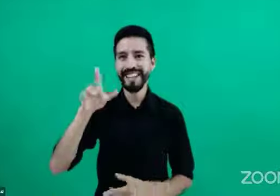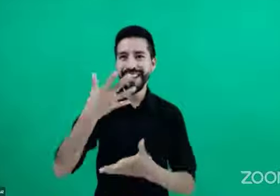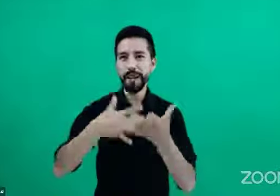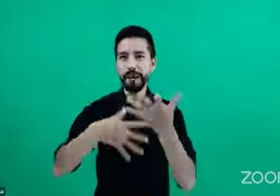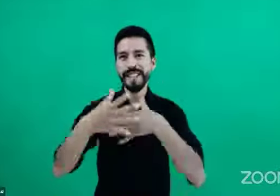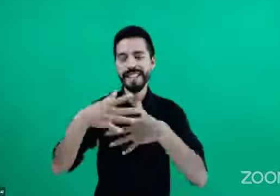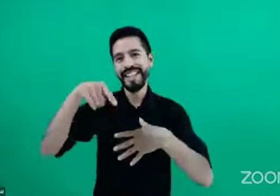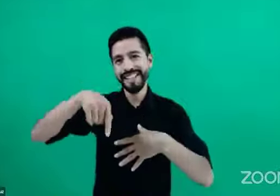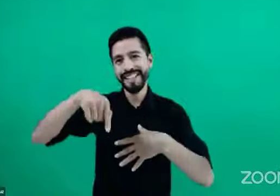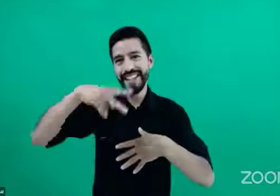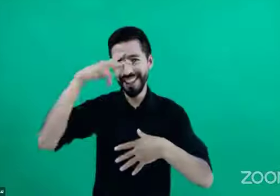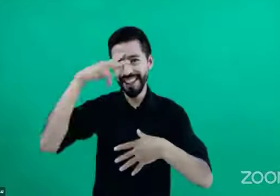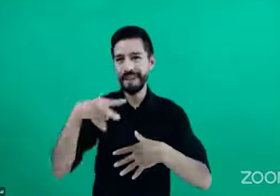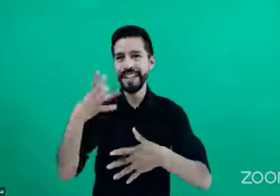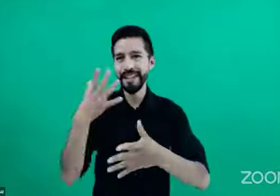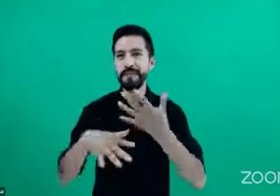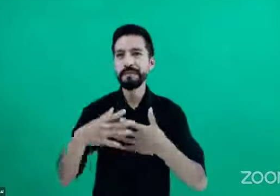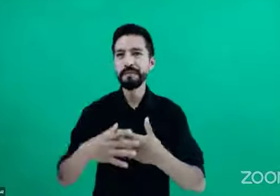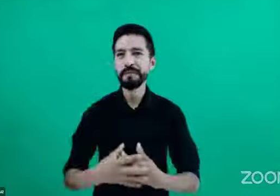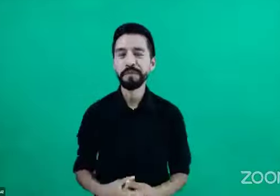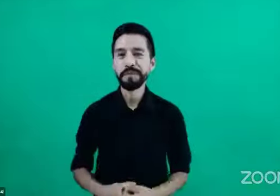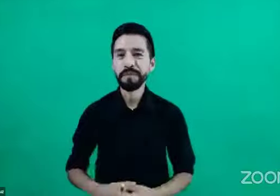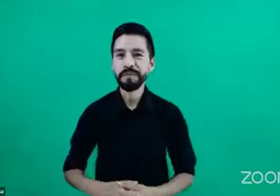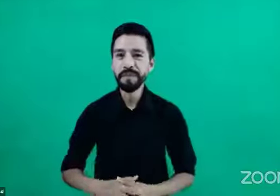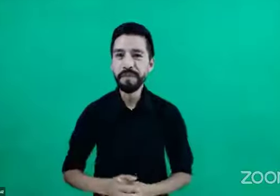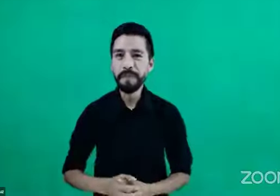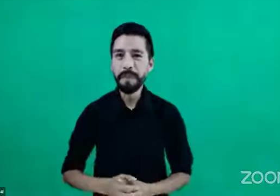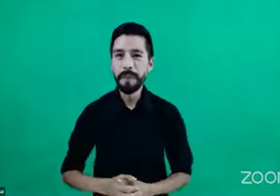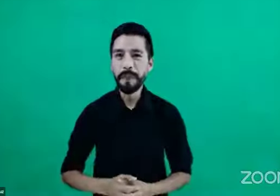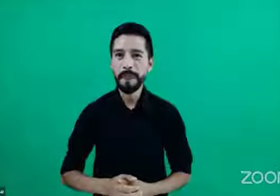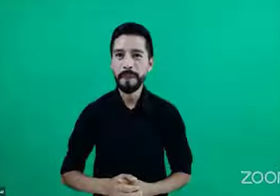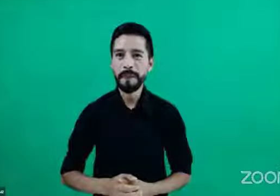mexicana, de lengua de señas de aquí de México.